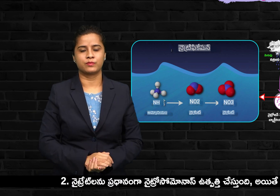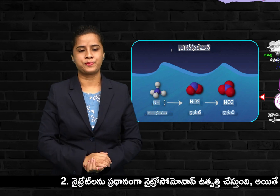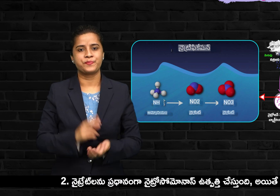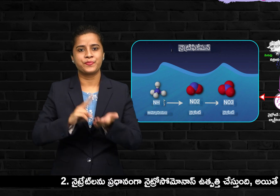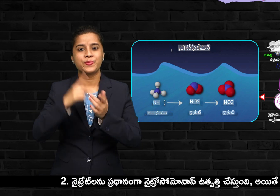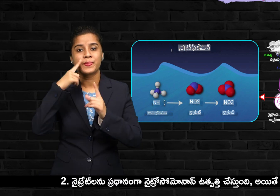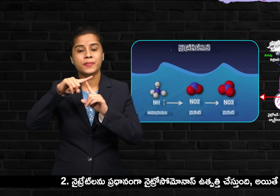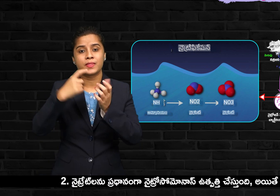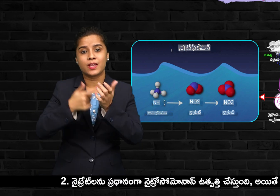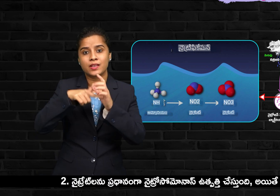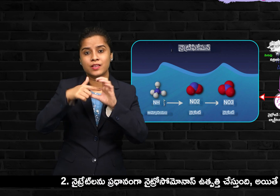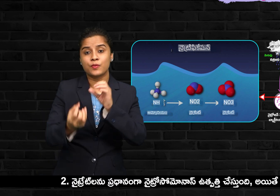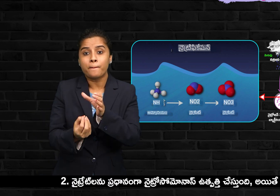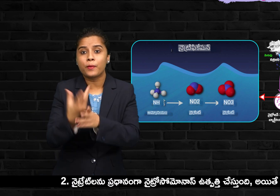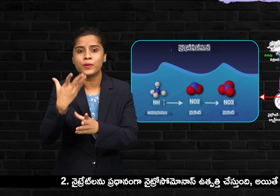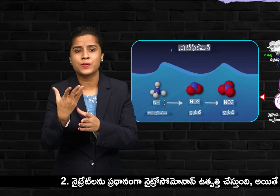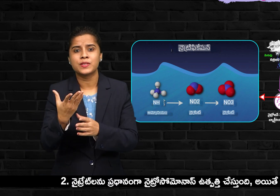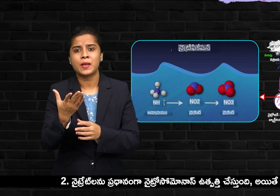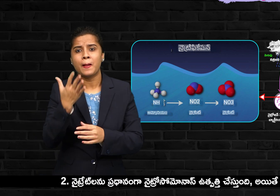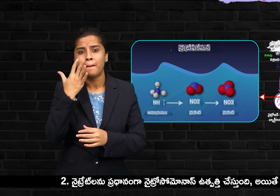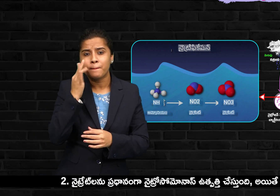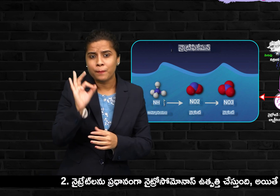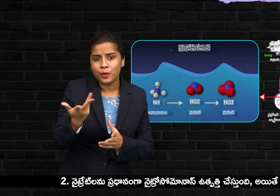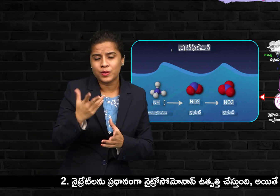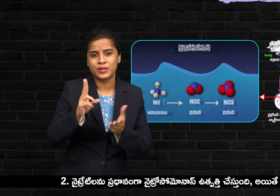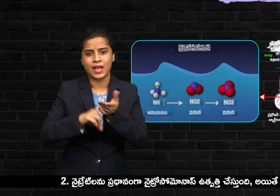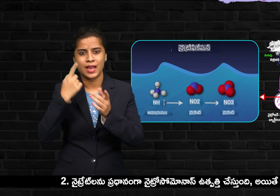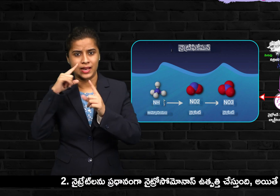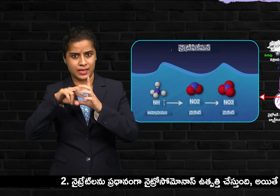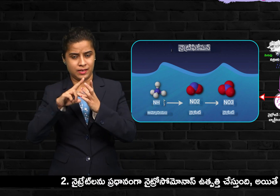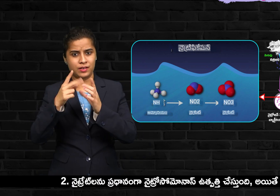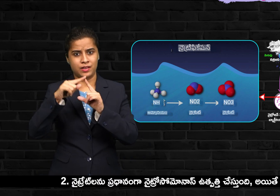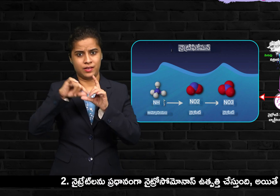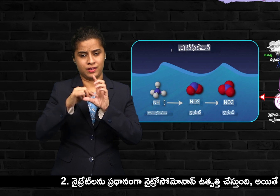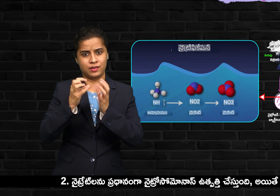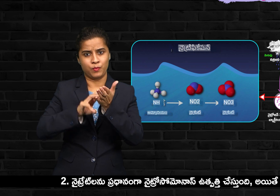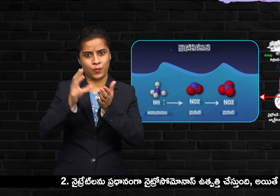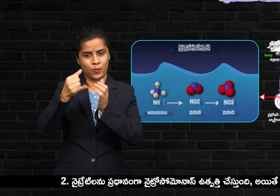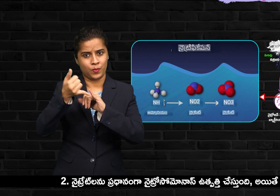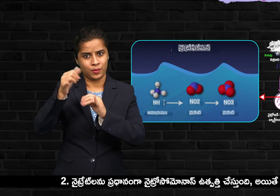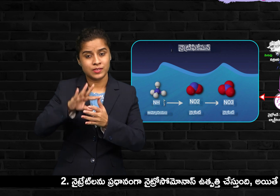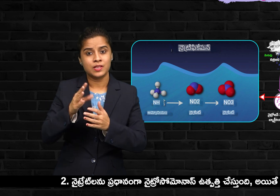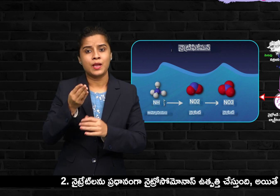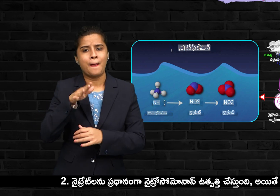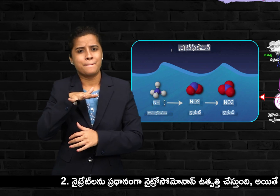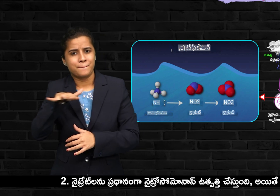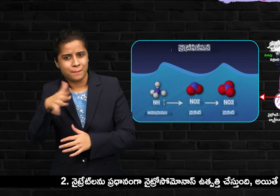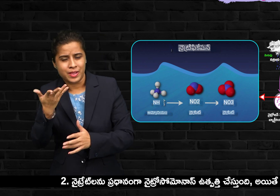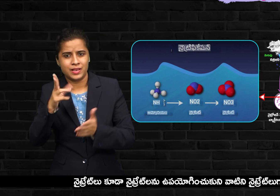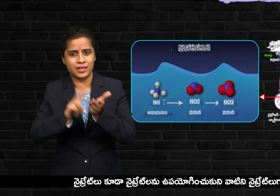2. నైట్రేట్లను ప్రధానంగా నైట్రోసోమోనాస్ ఉత్పత్తి చేస్తుంది. అయితే నైట్రోబ్యాక్టర్ ద్వారా